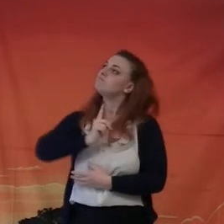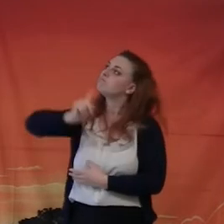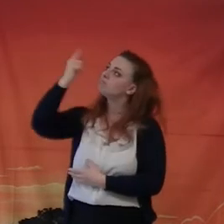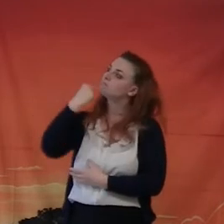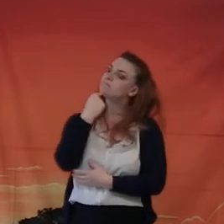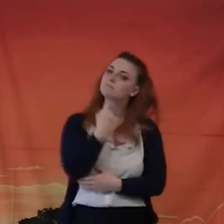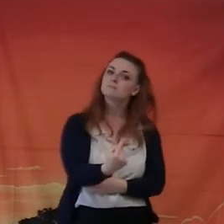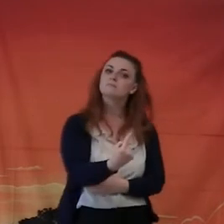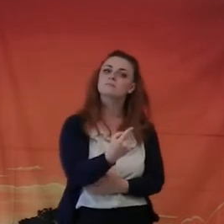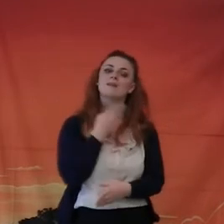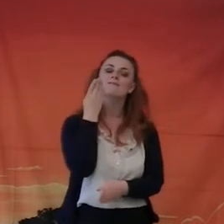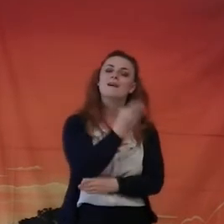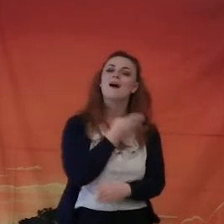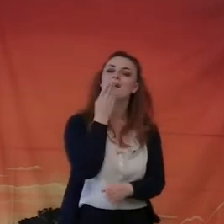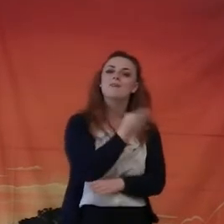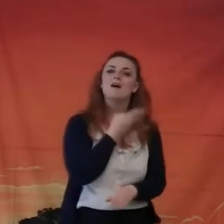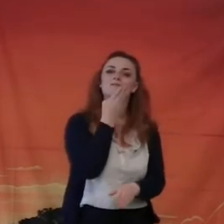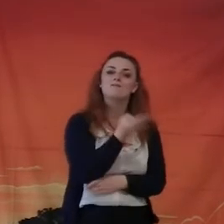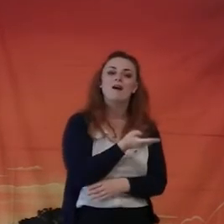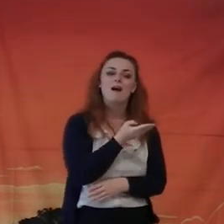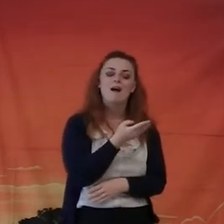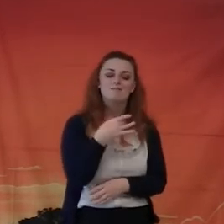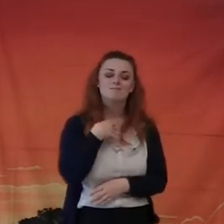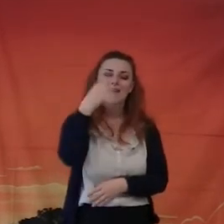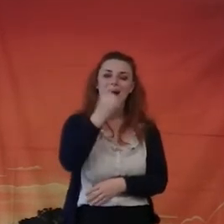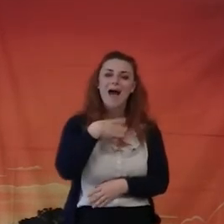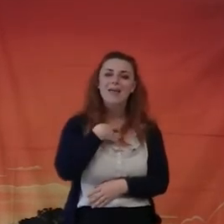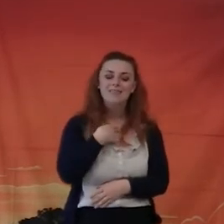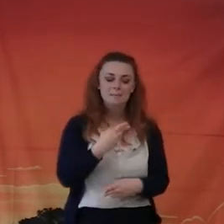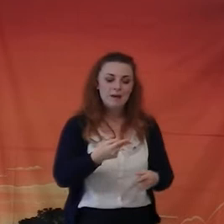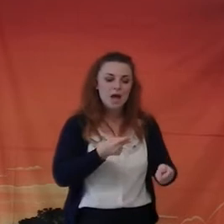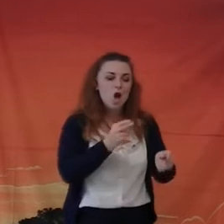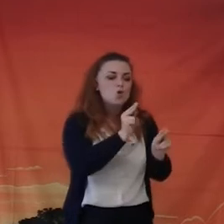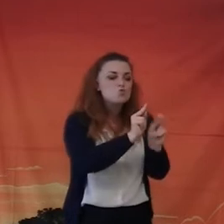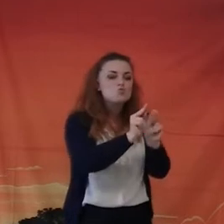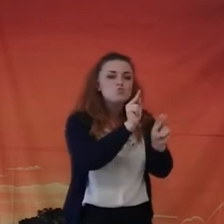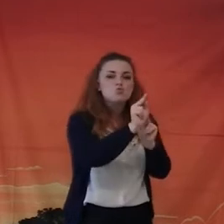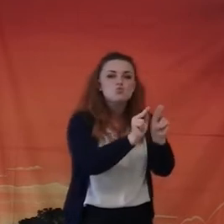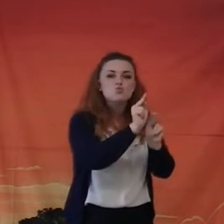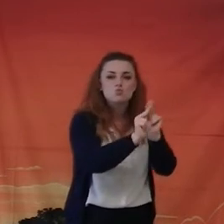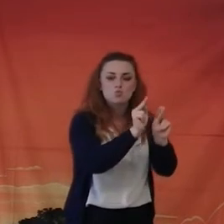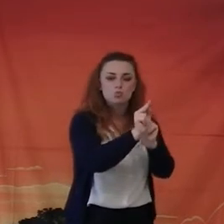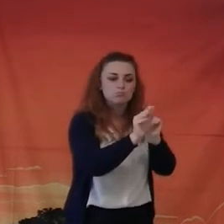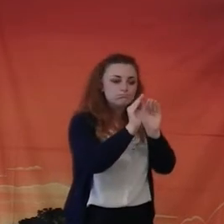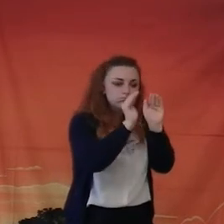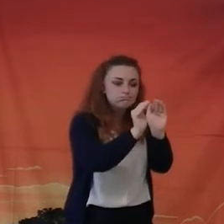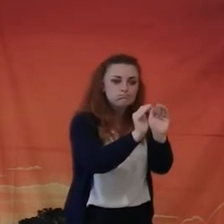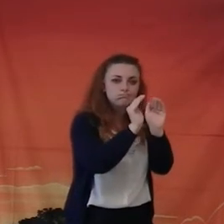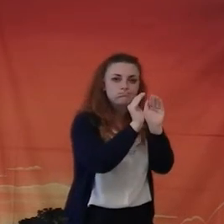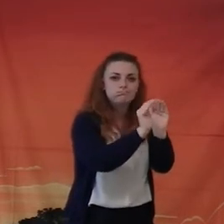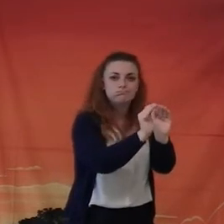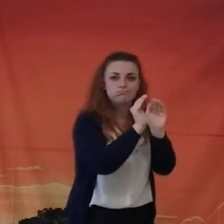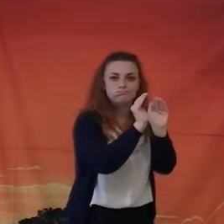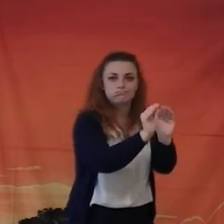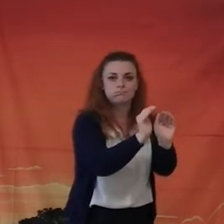andate e curate le anime. Non è solo evangelizzare che a cui siamo chiamati. E